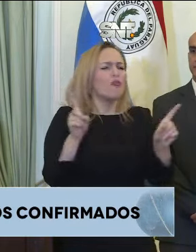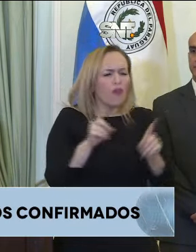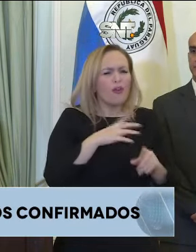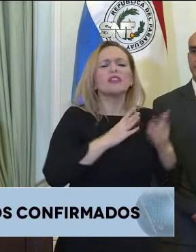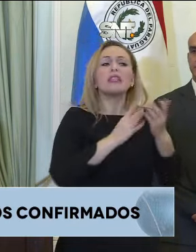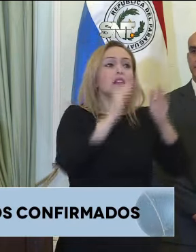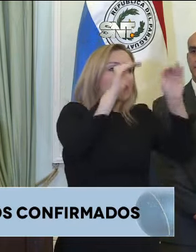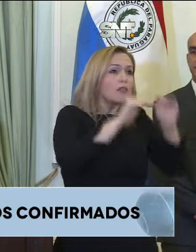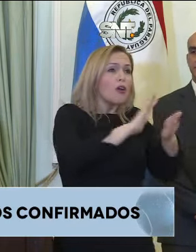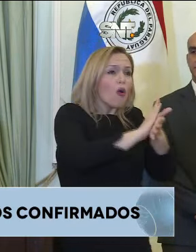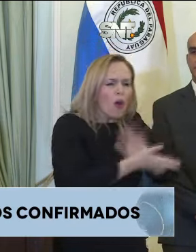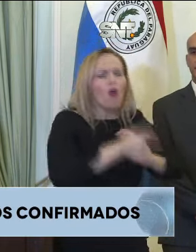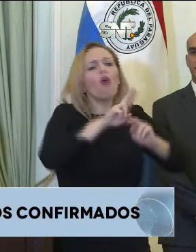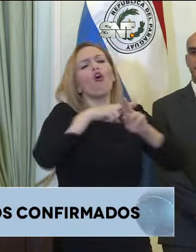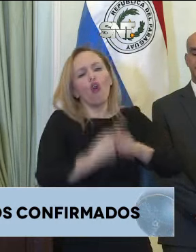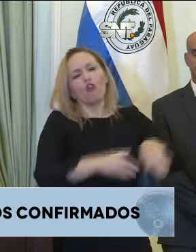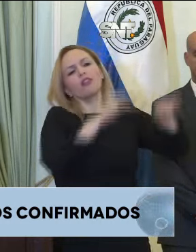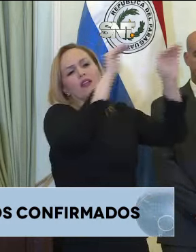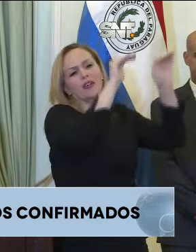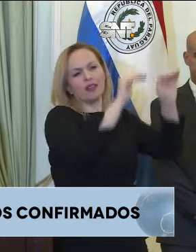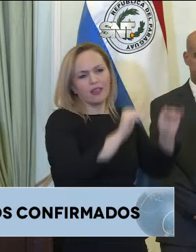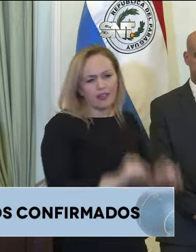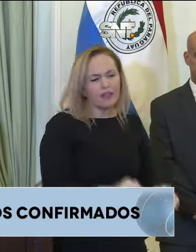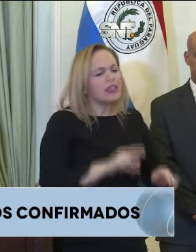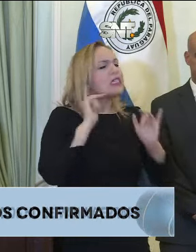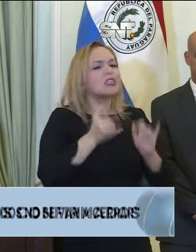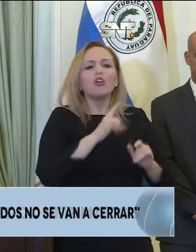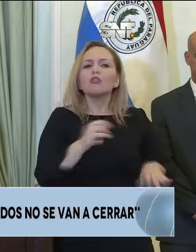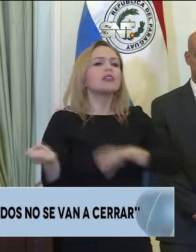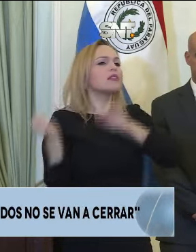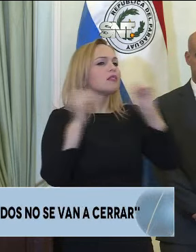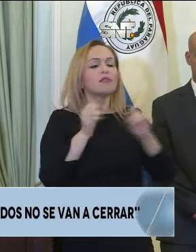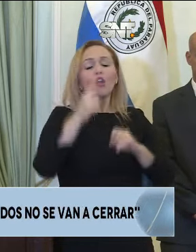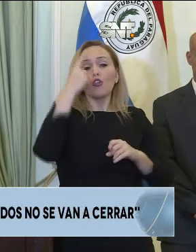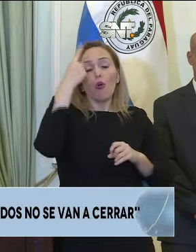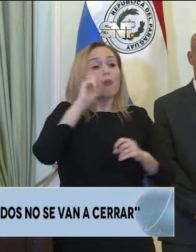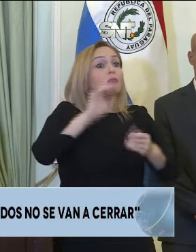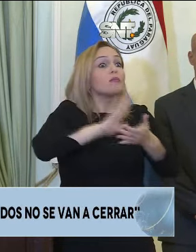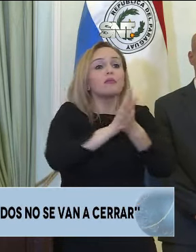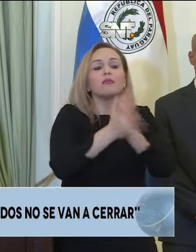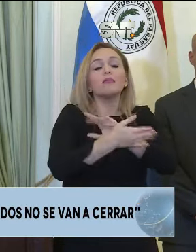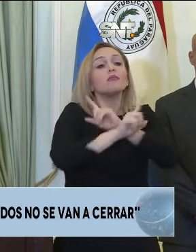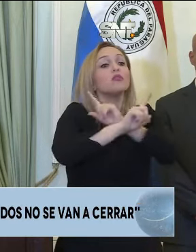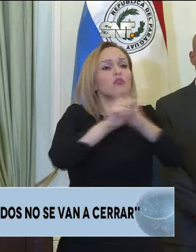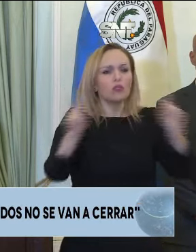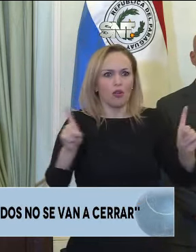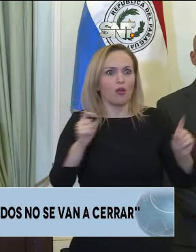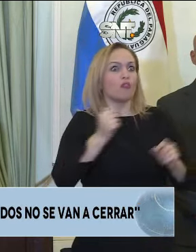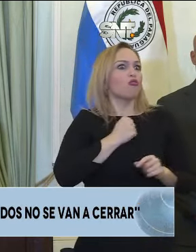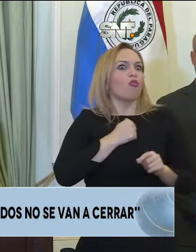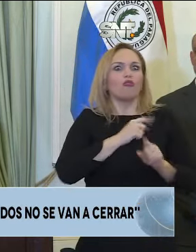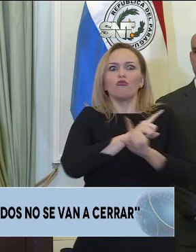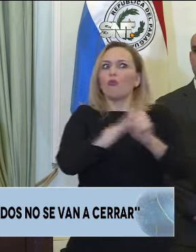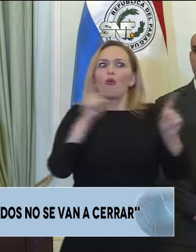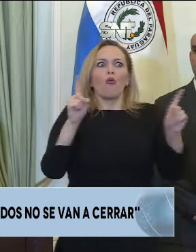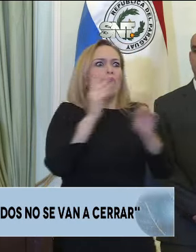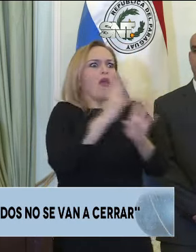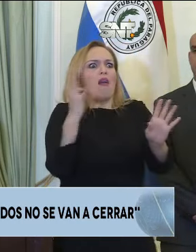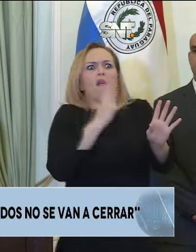están respondiendo muy bien, digamos, proveyendo, digamos, de la mercadería de manera que no hay necesidad de una